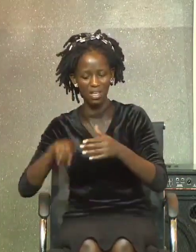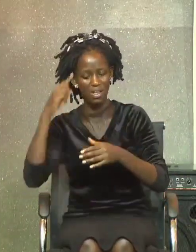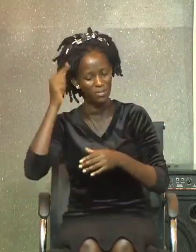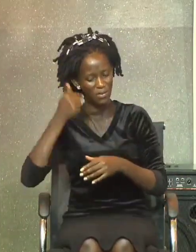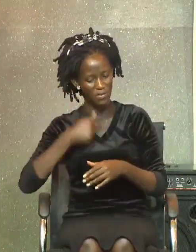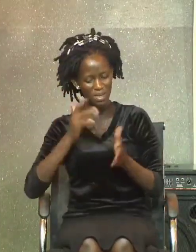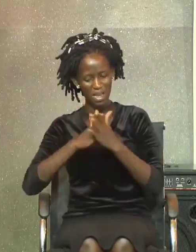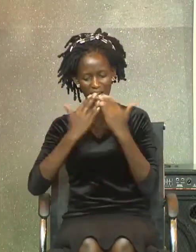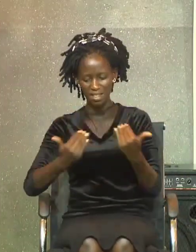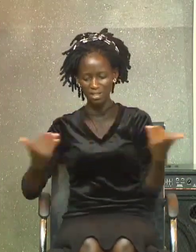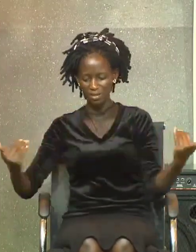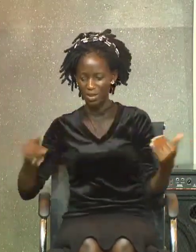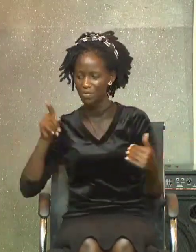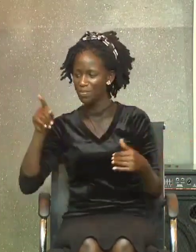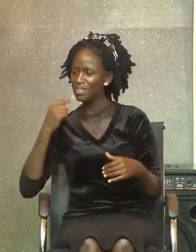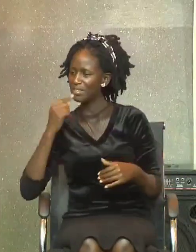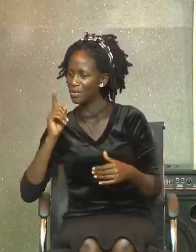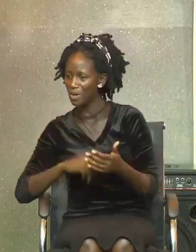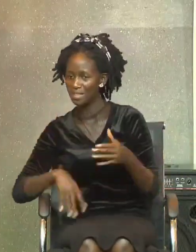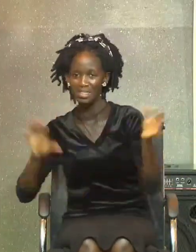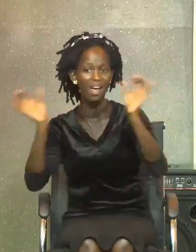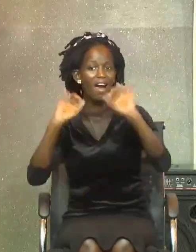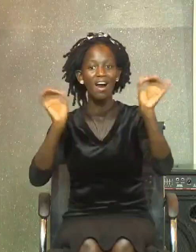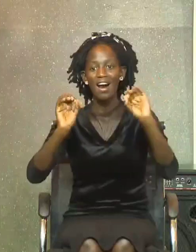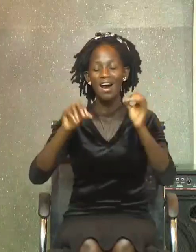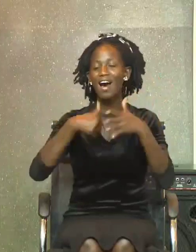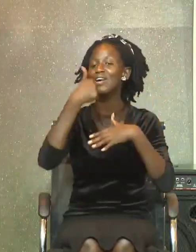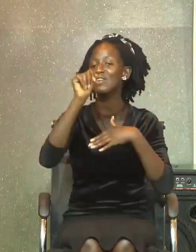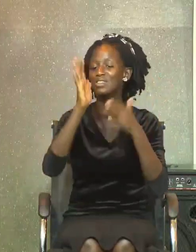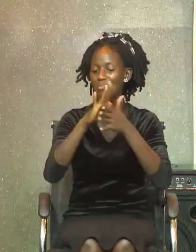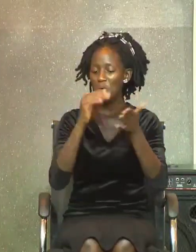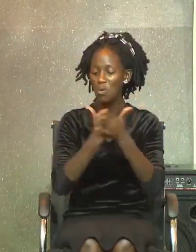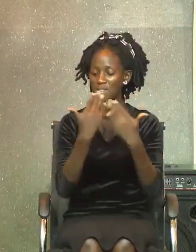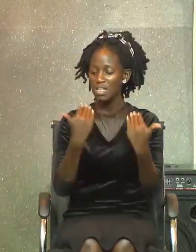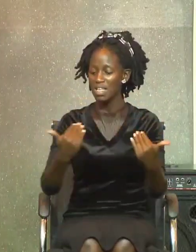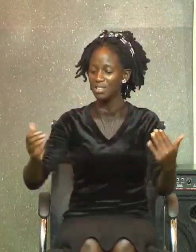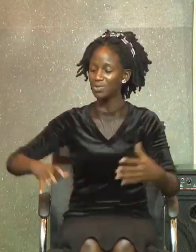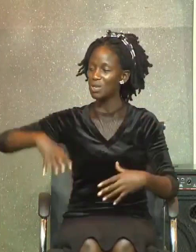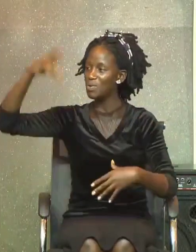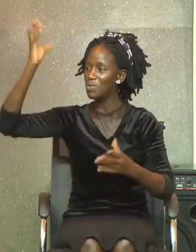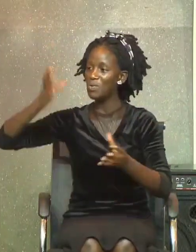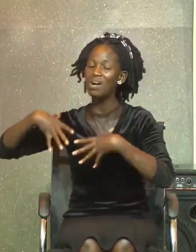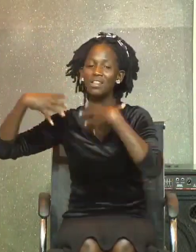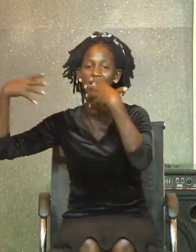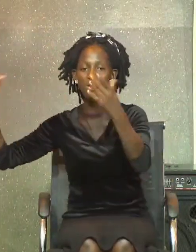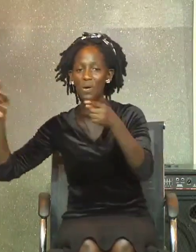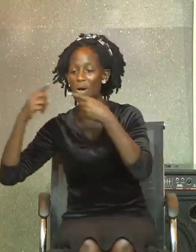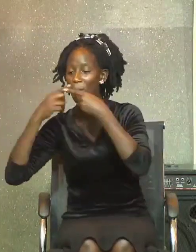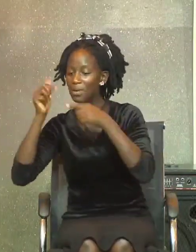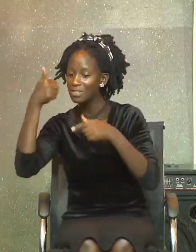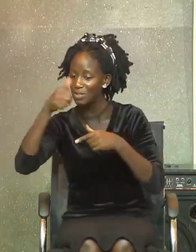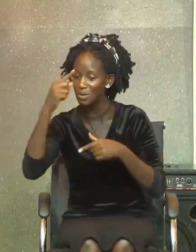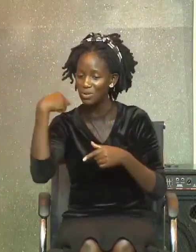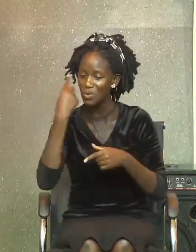tye abaana bagenda kukula batuviire bibyo munnange bwe tunaasigala